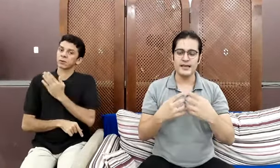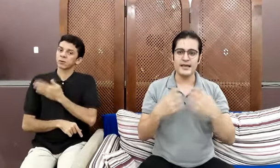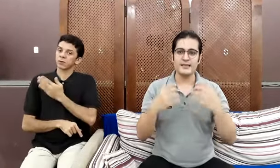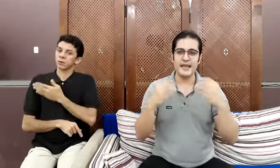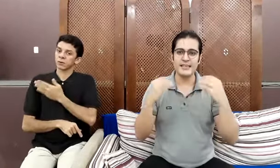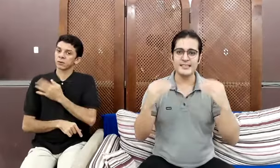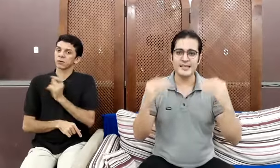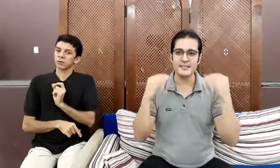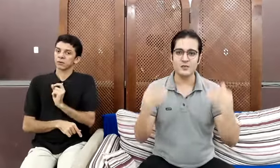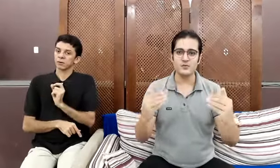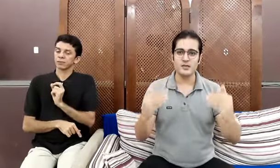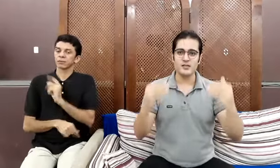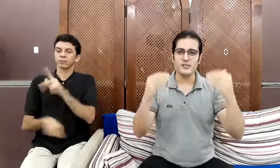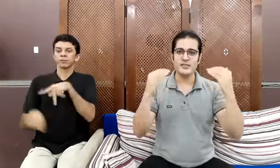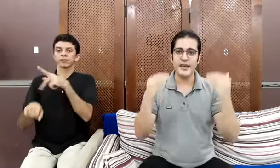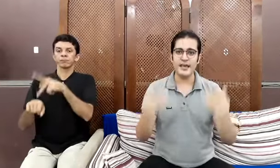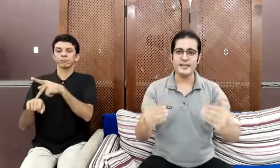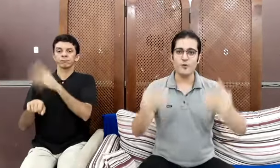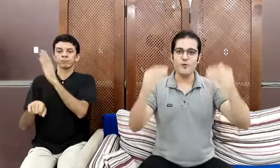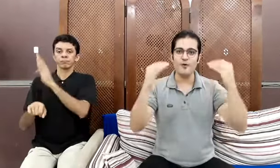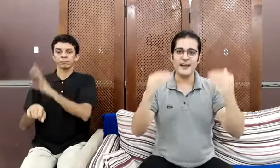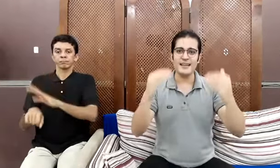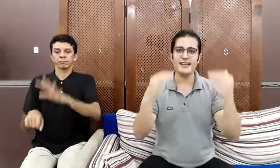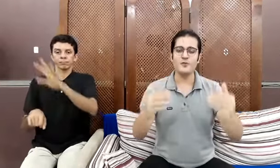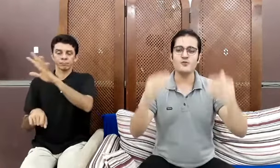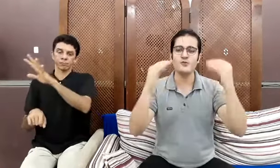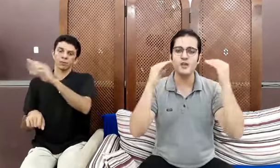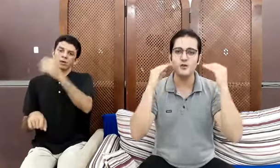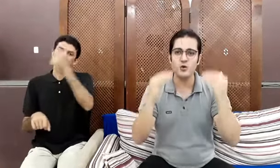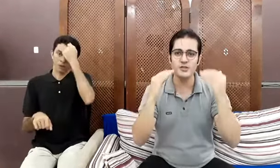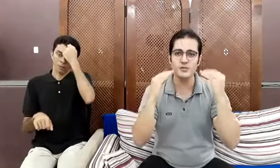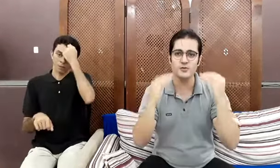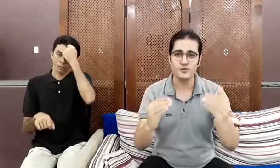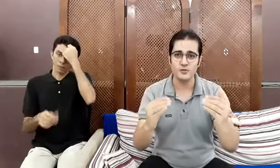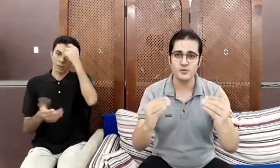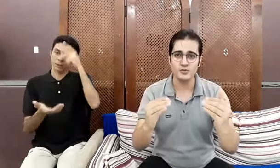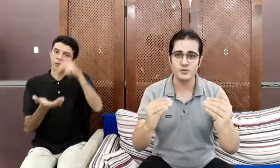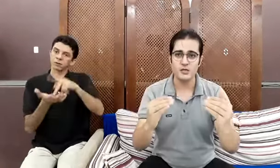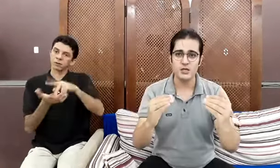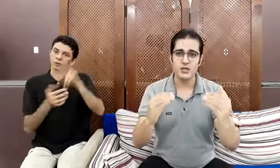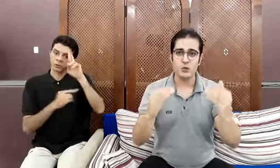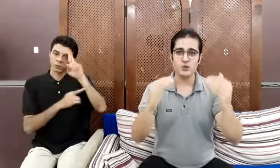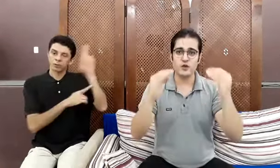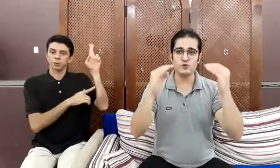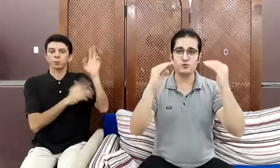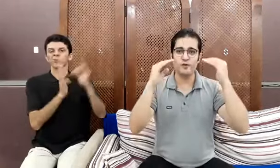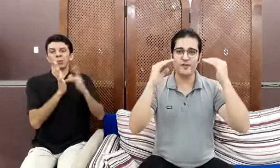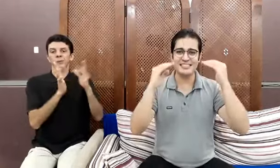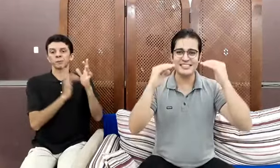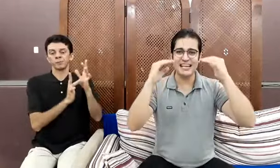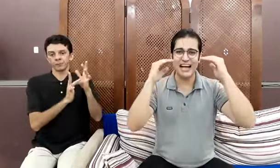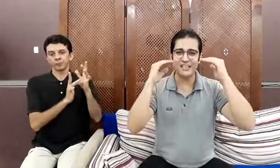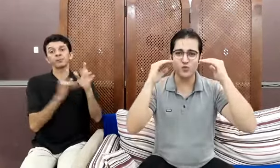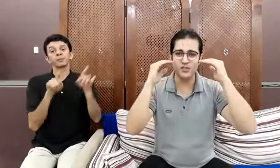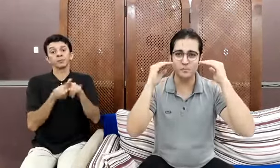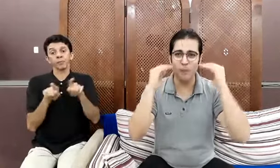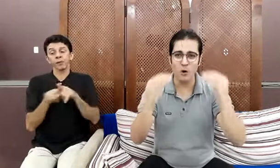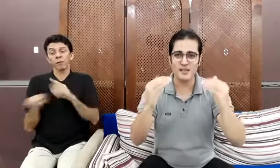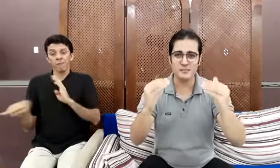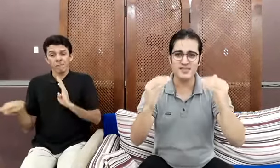é que essa nação se renda ao verdadeiro Senhor Jesus. Que os falsos profetas calem